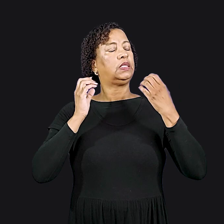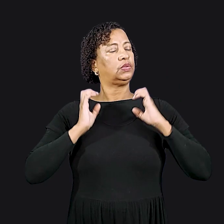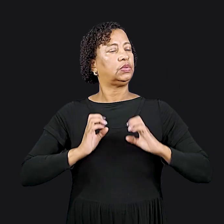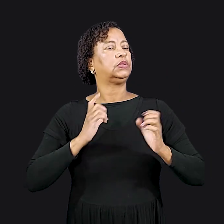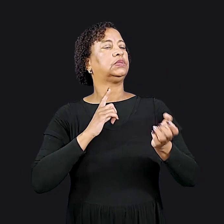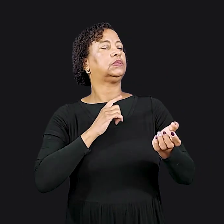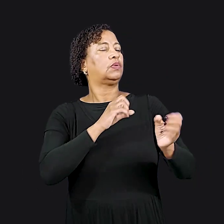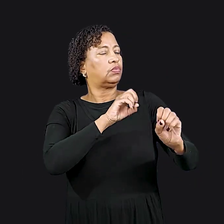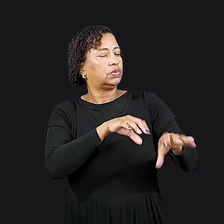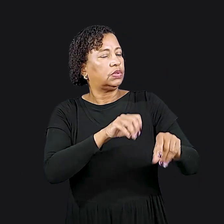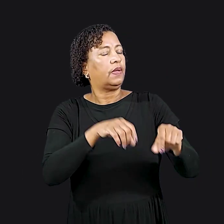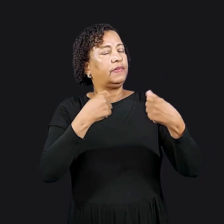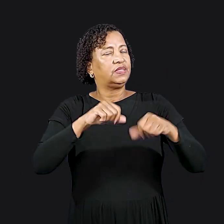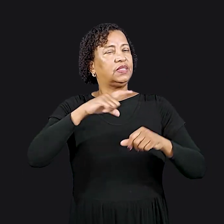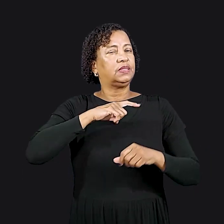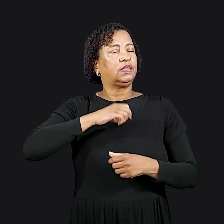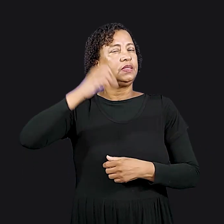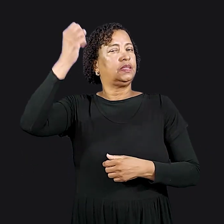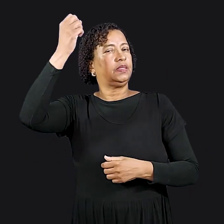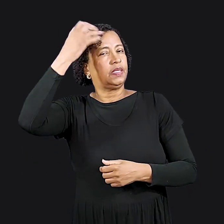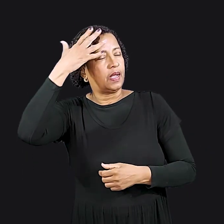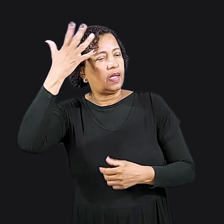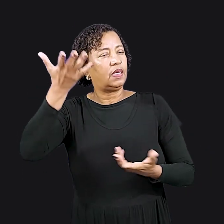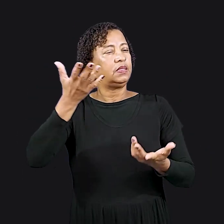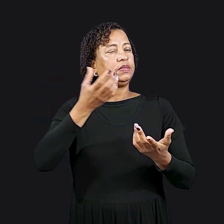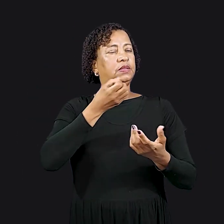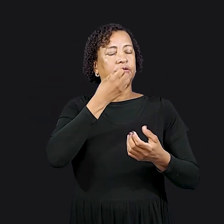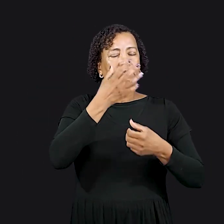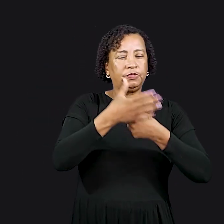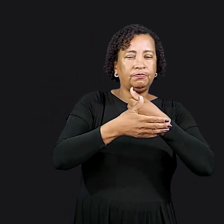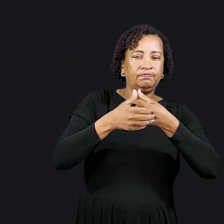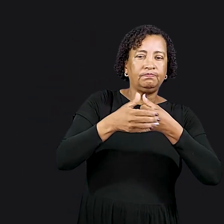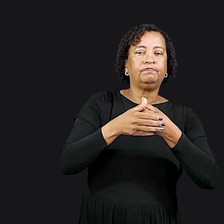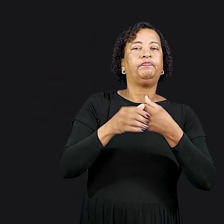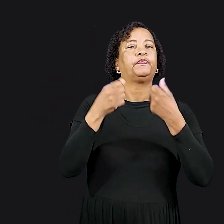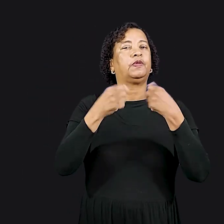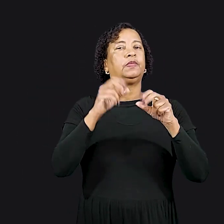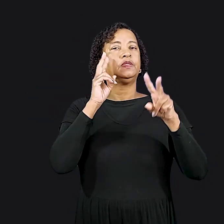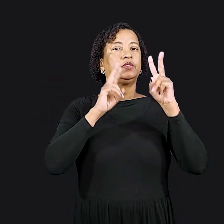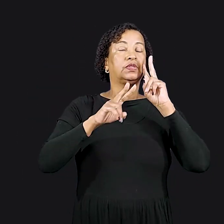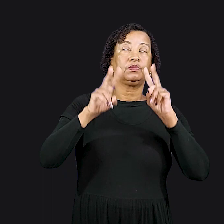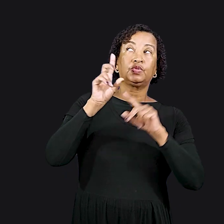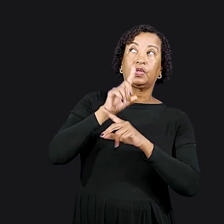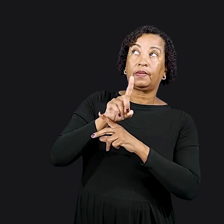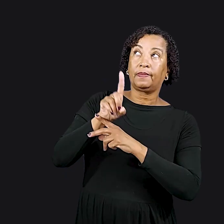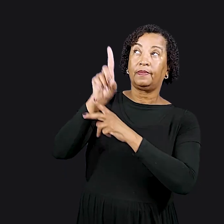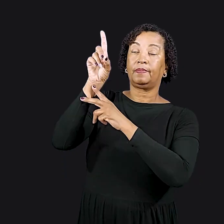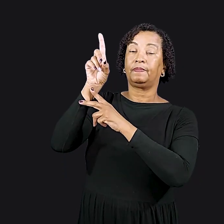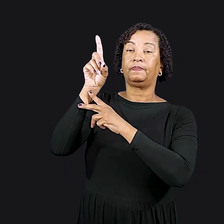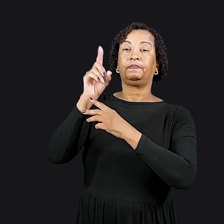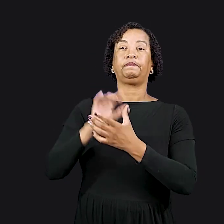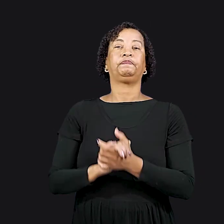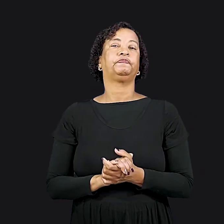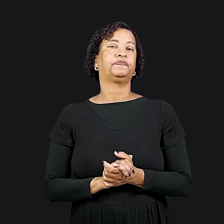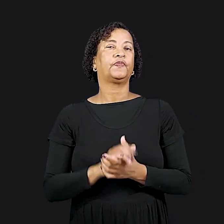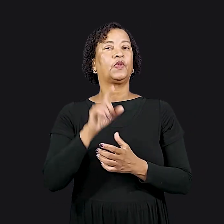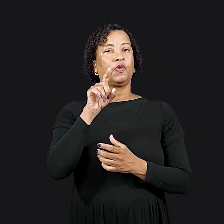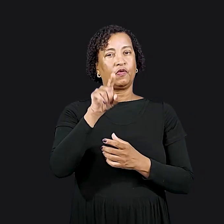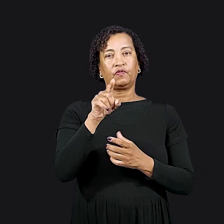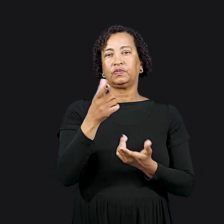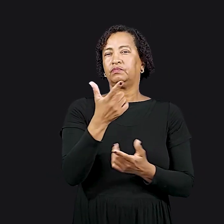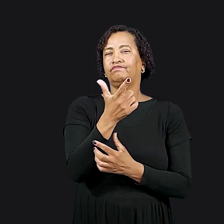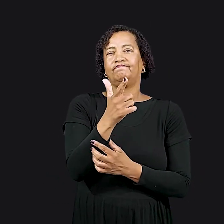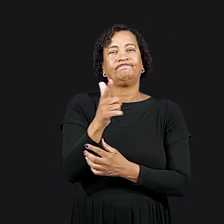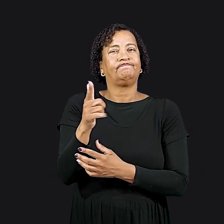diferentes temos que ter graça, carisma. Para ter graça, carisma, precisamos olhar para cima. Em